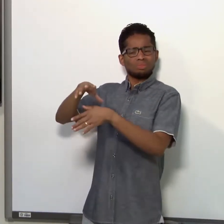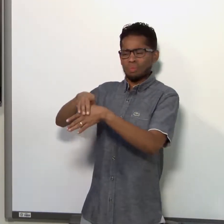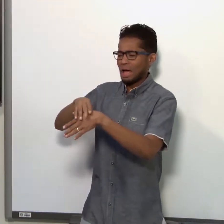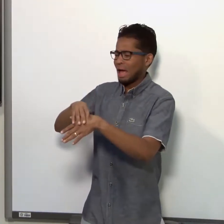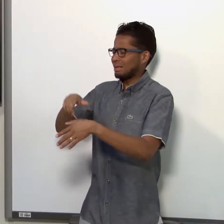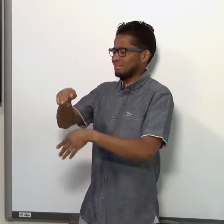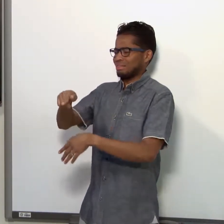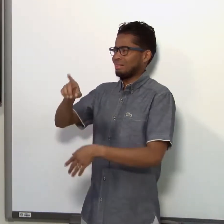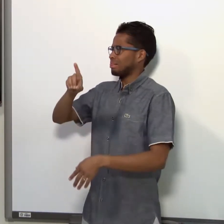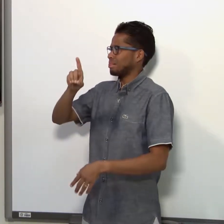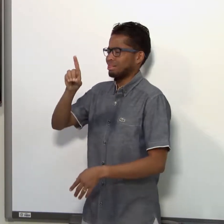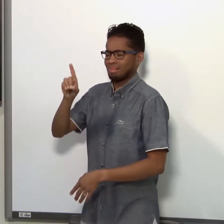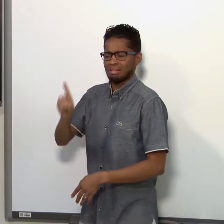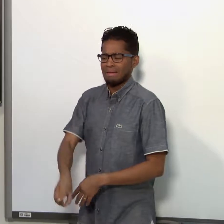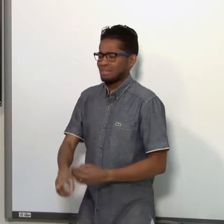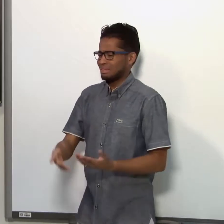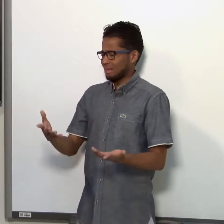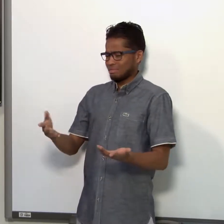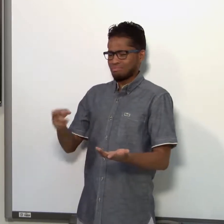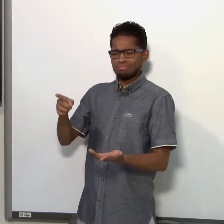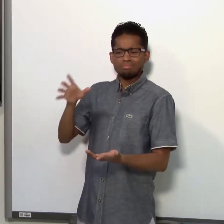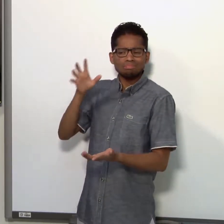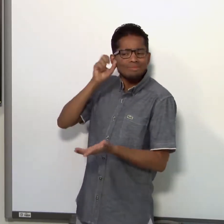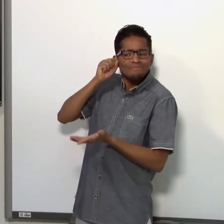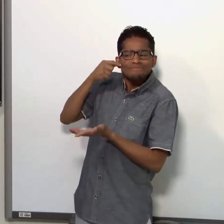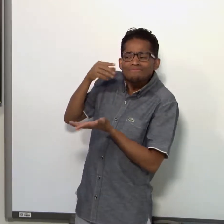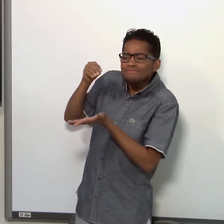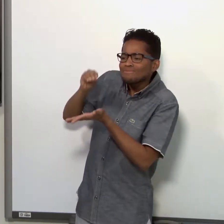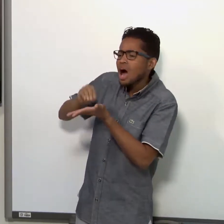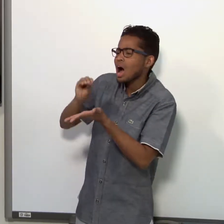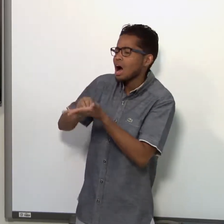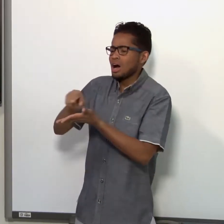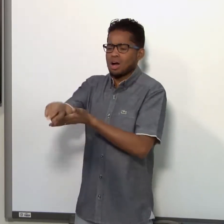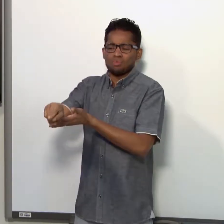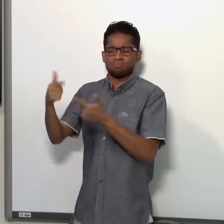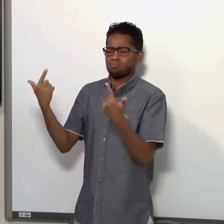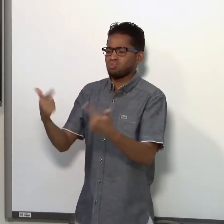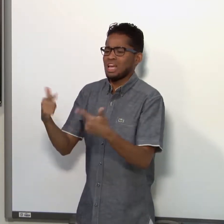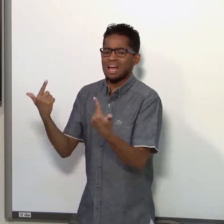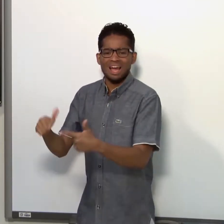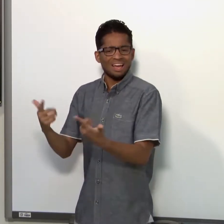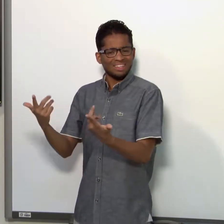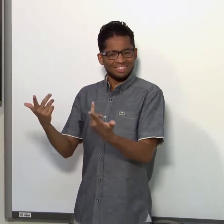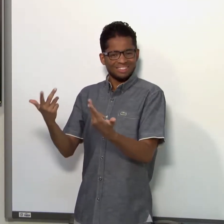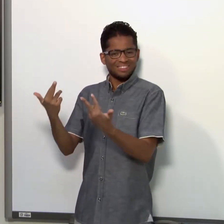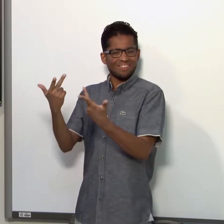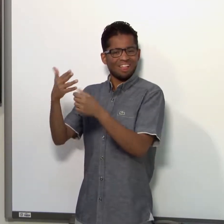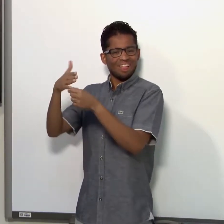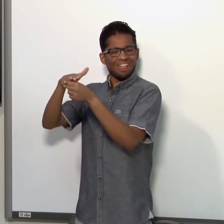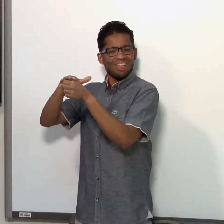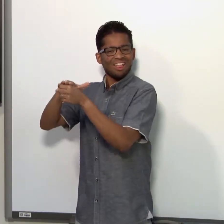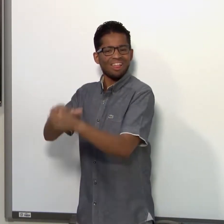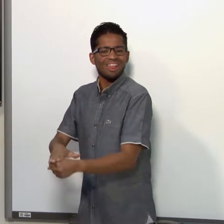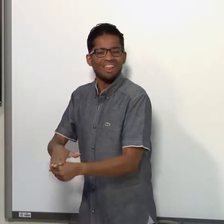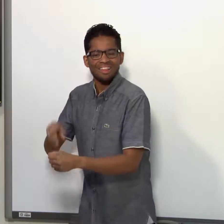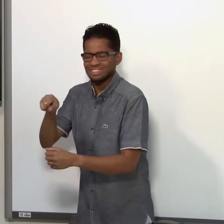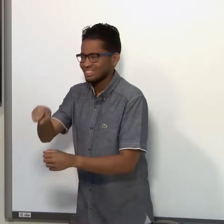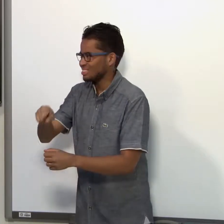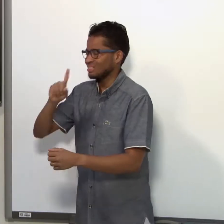aqui o surdo é tido como doente, deficiente, inferior, que lhe falta algo, que não há